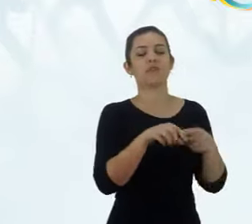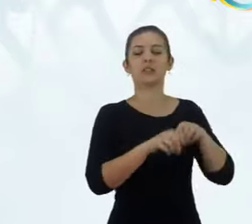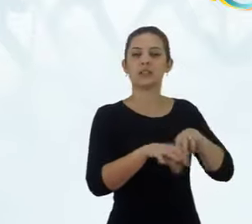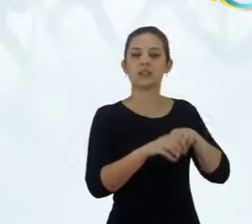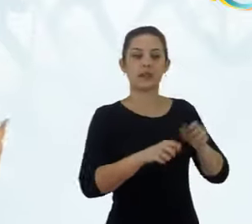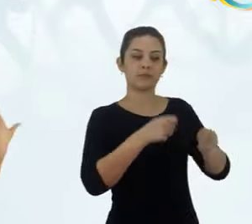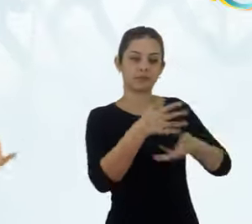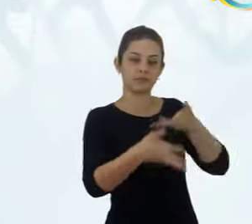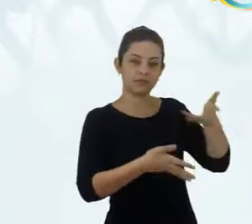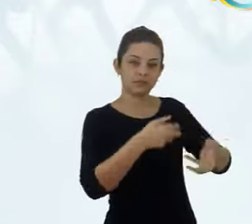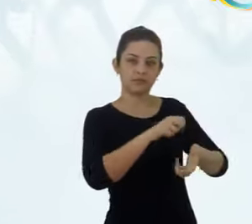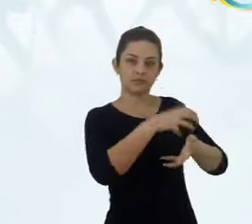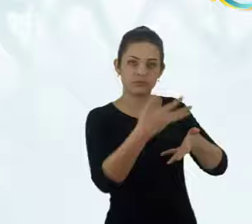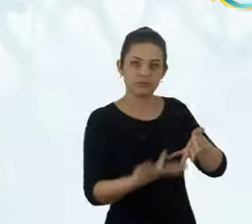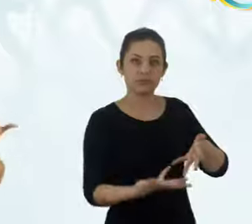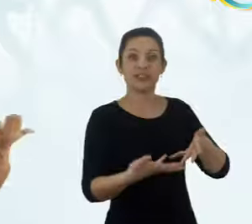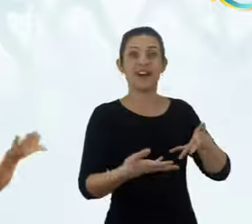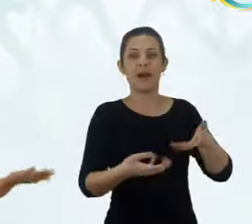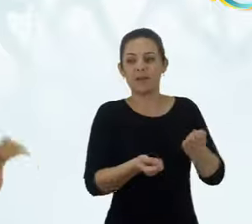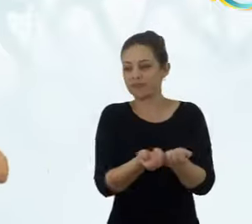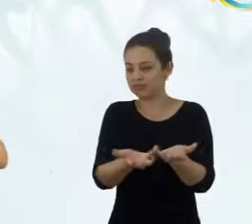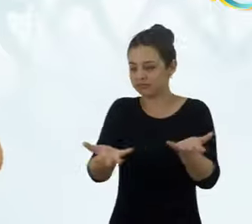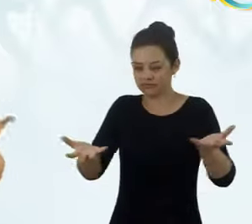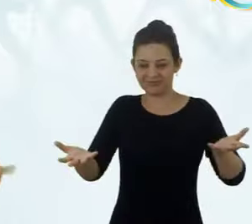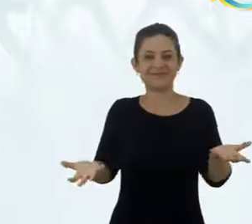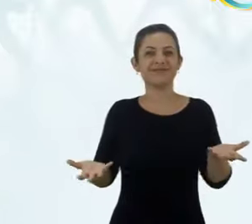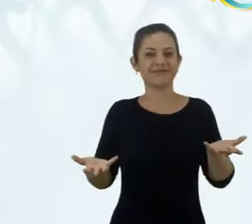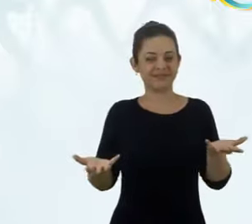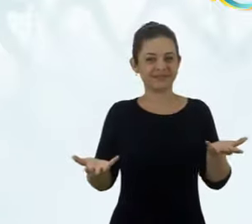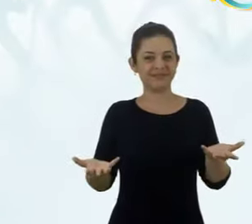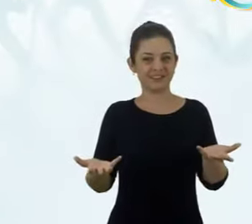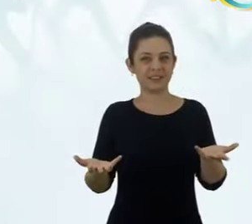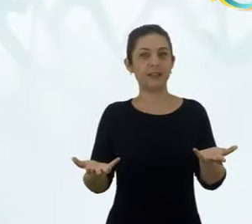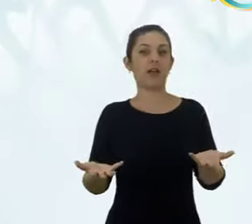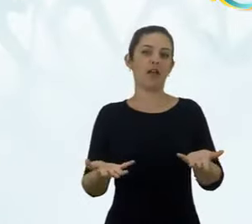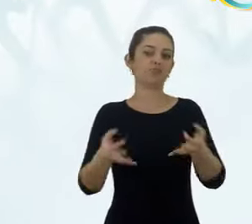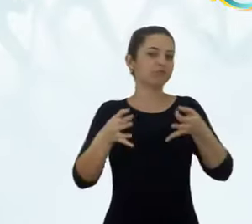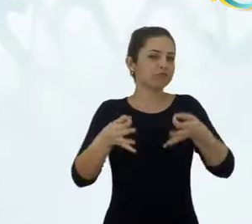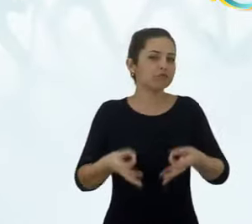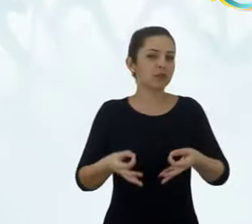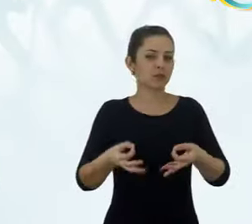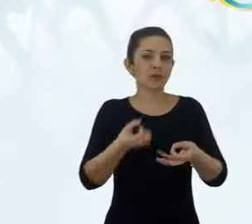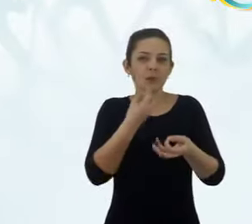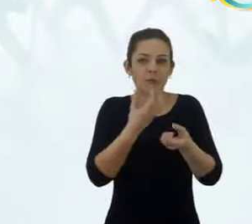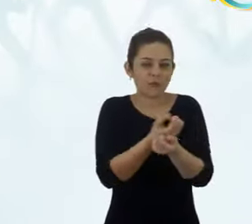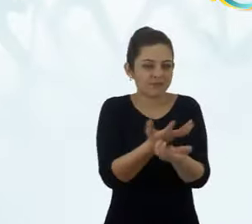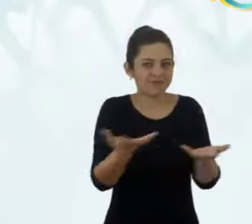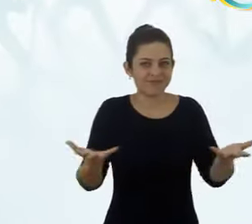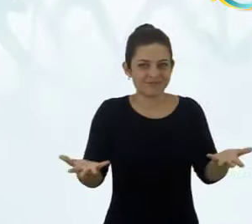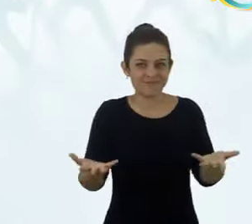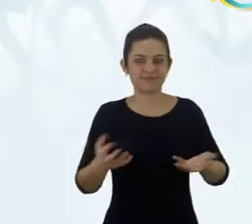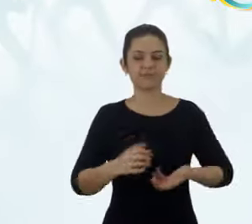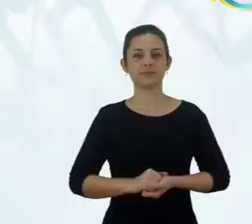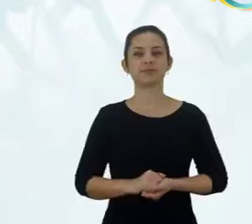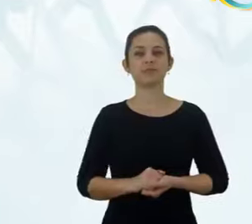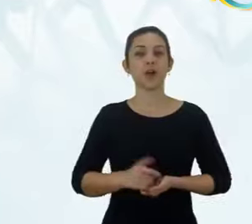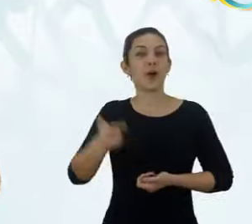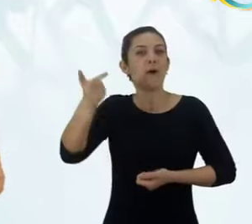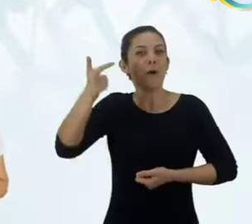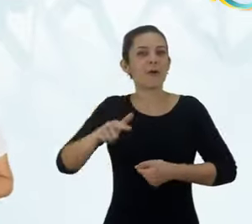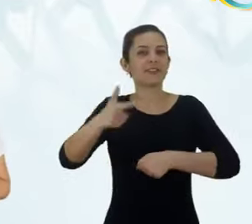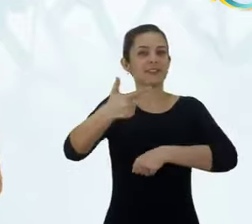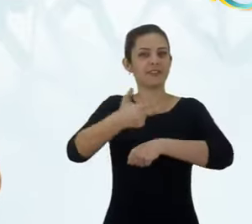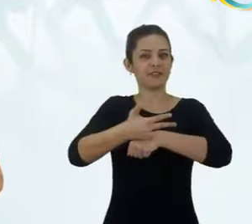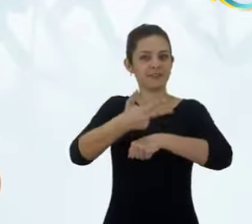objetivo, ele era ensinado em Libras para todos da sala. Isso certamente vai trazer um benefício para todos. Vou